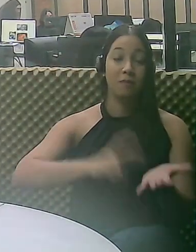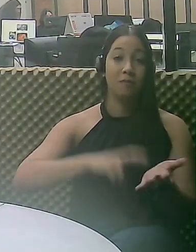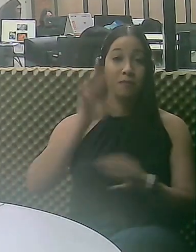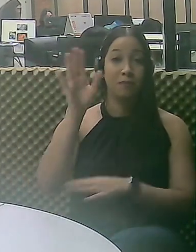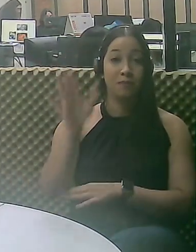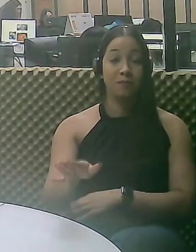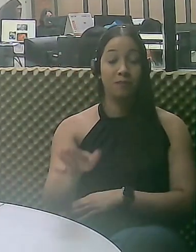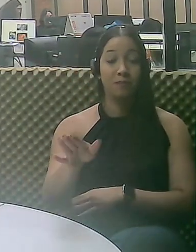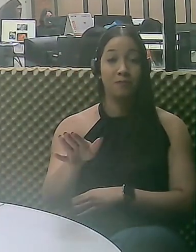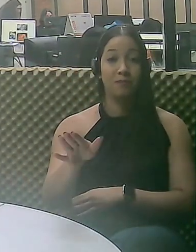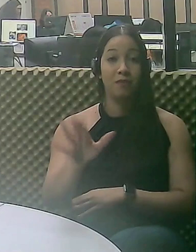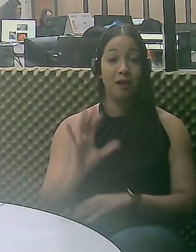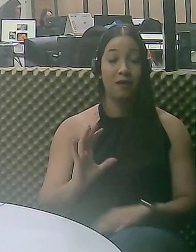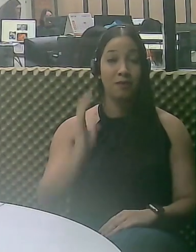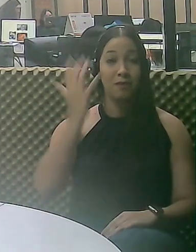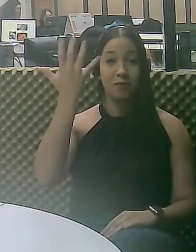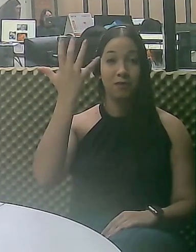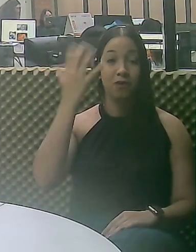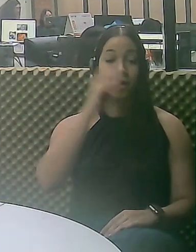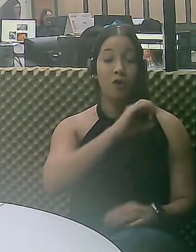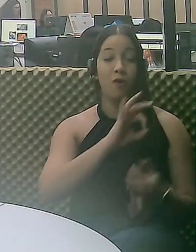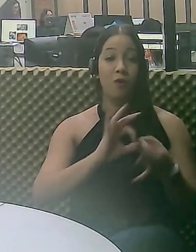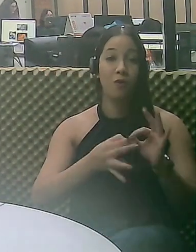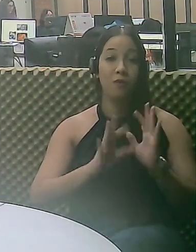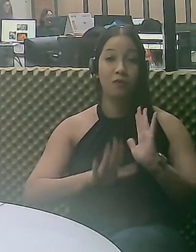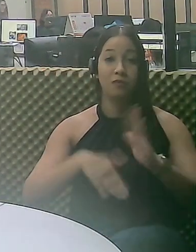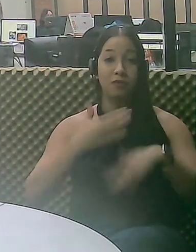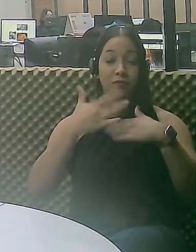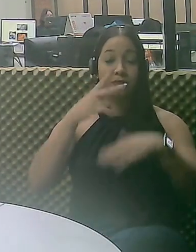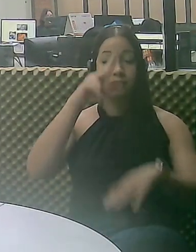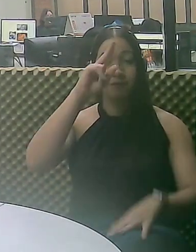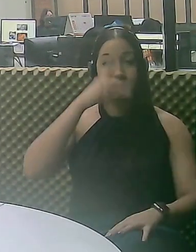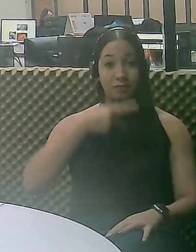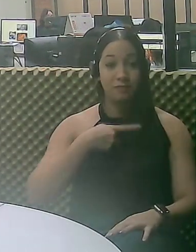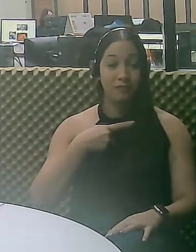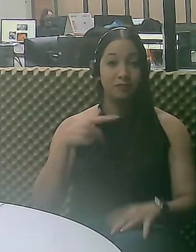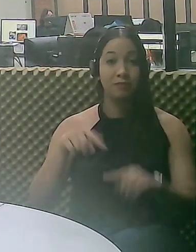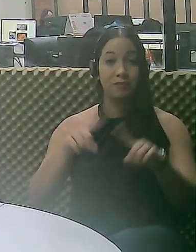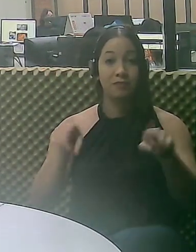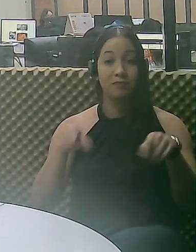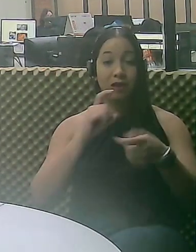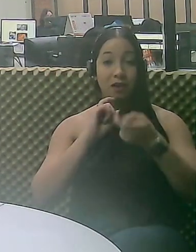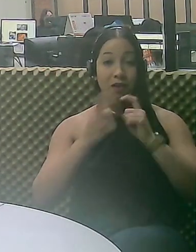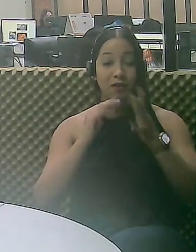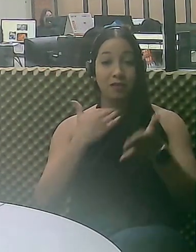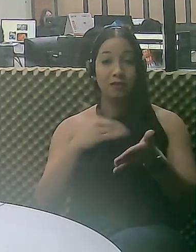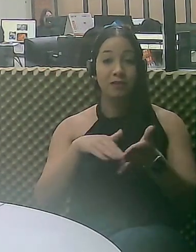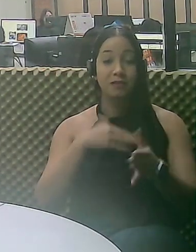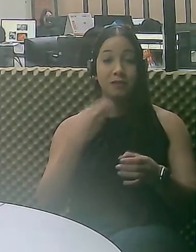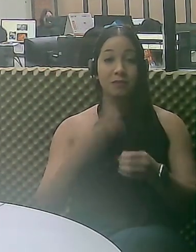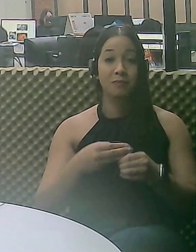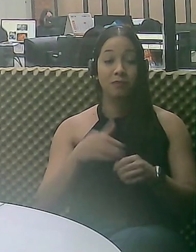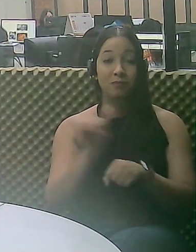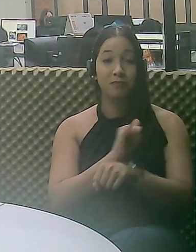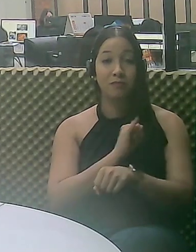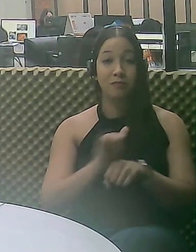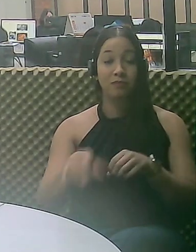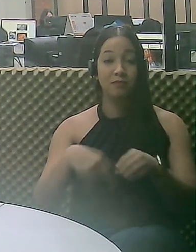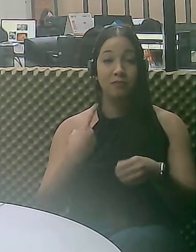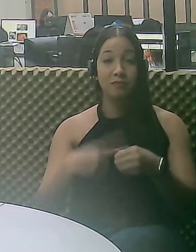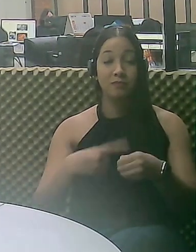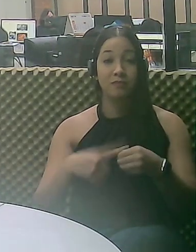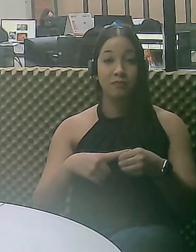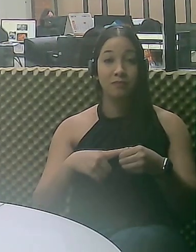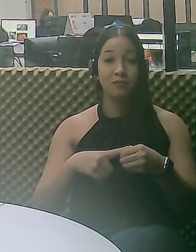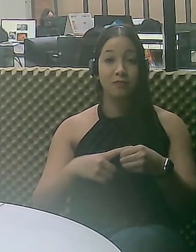manhã e tarde, serão realizadas oficinas de desenvolvimento pessoal na sala de reuniões da Secretaria Municipal de Planejamento Urbano,